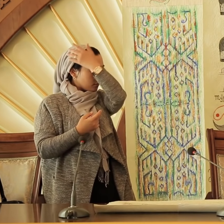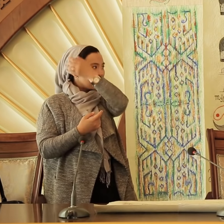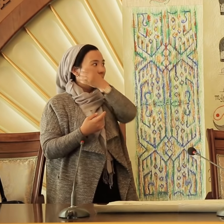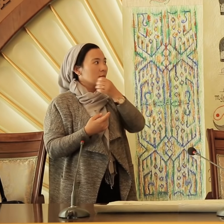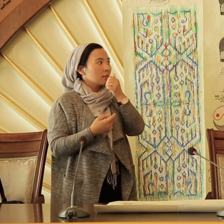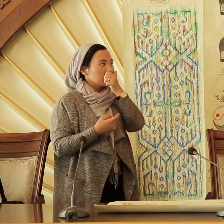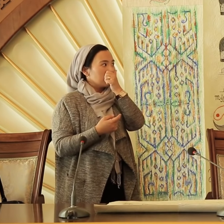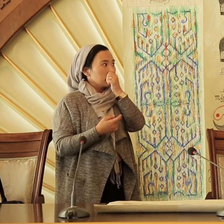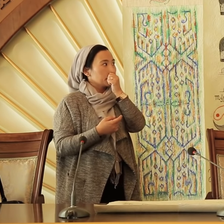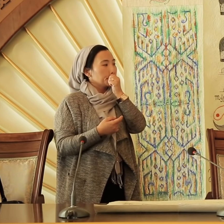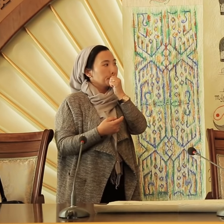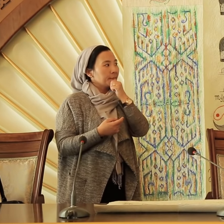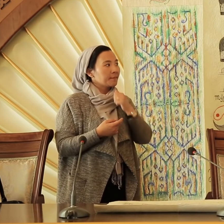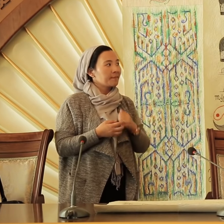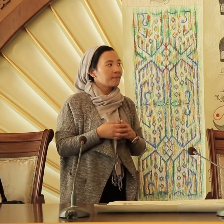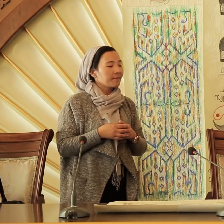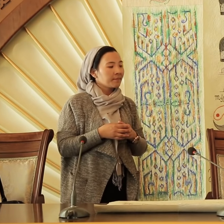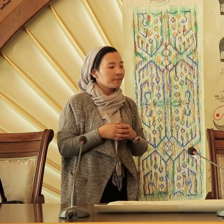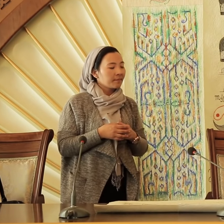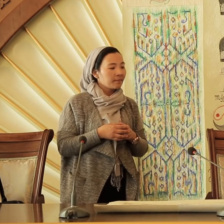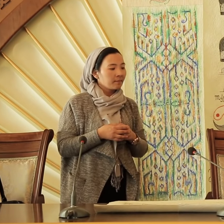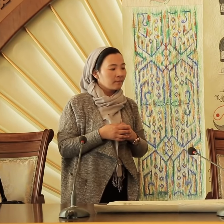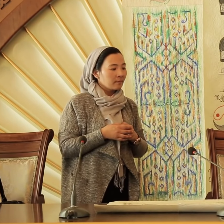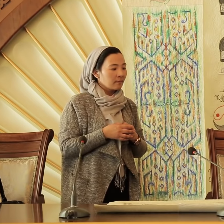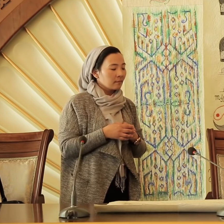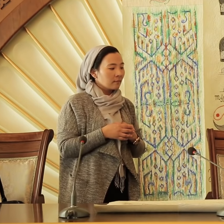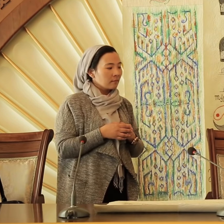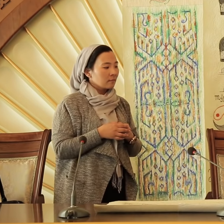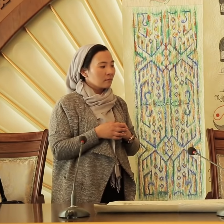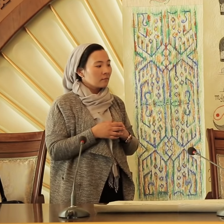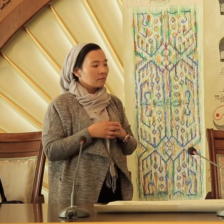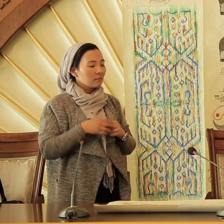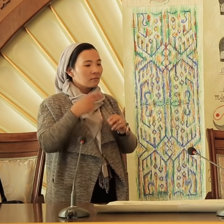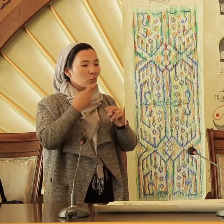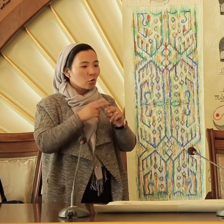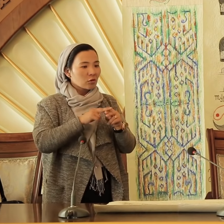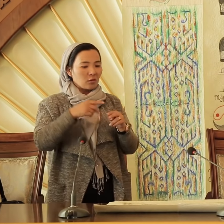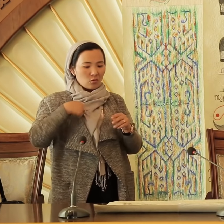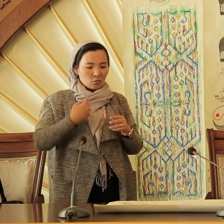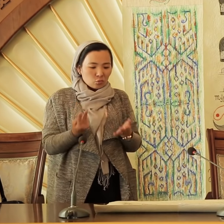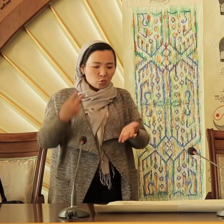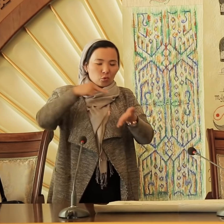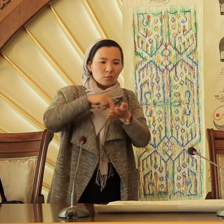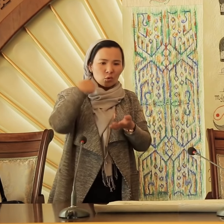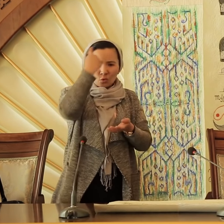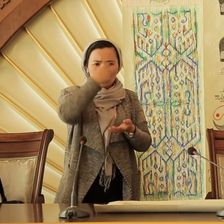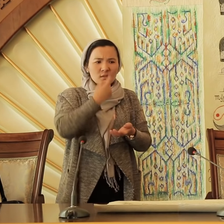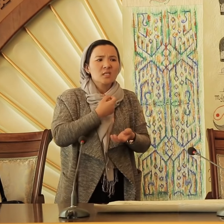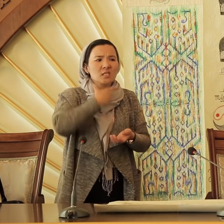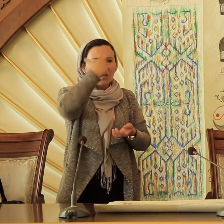Qoman Nabiy sallallohu alayhi va sallam ahmarra va chuhu deb keladi hadis. Shuni o'rnidan turib, yuzlari qizarib